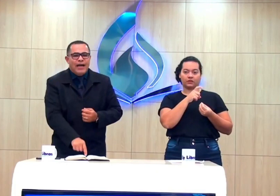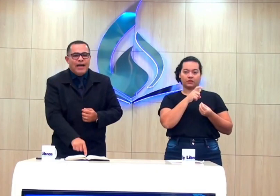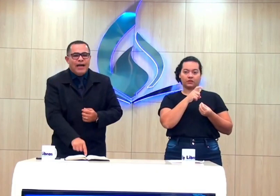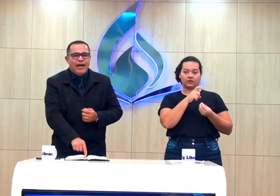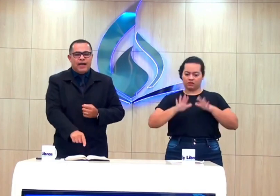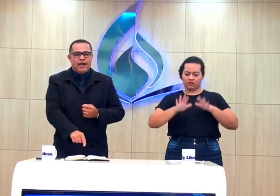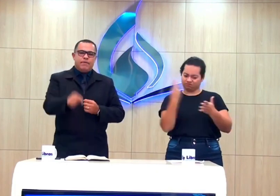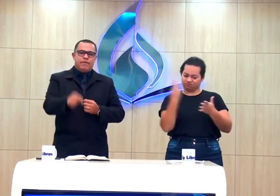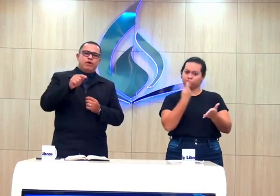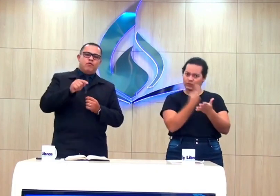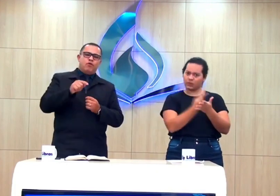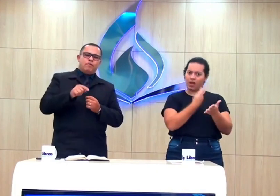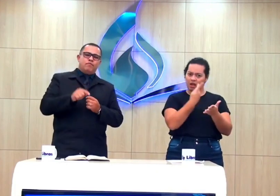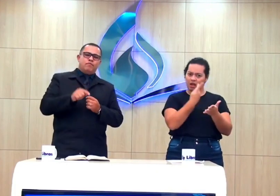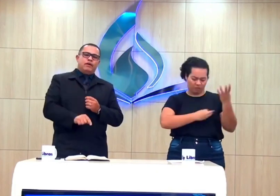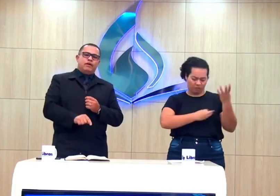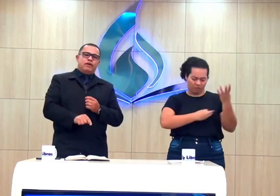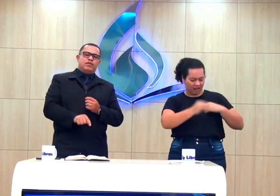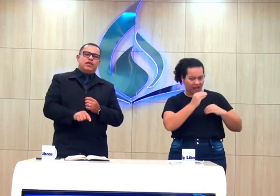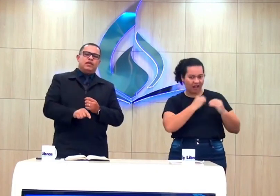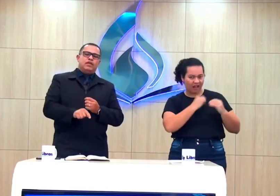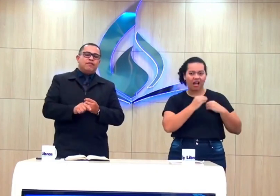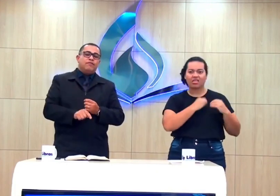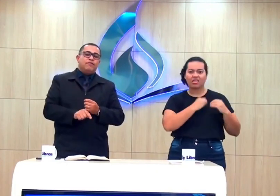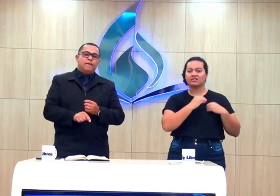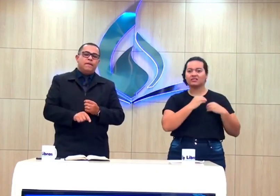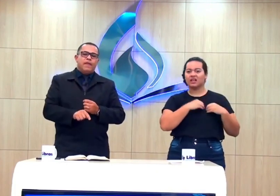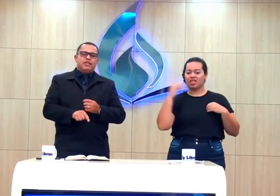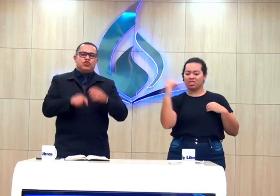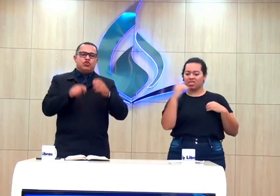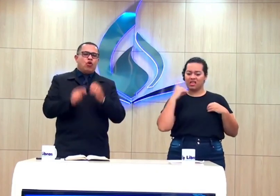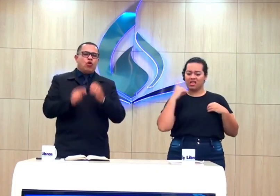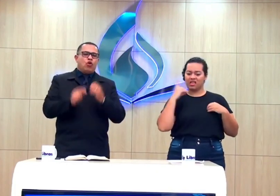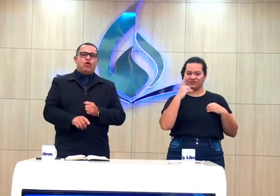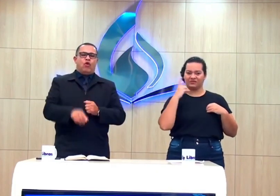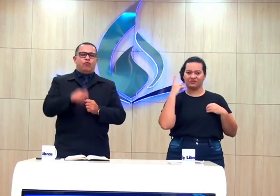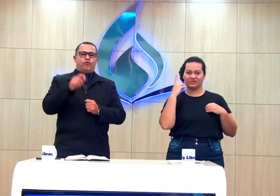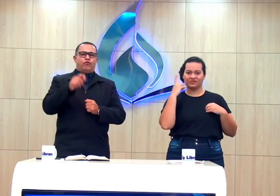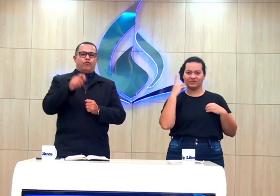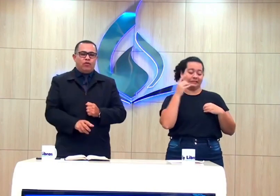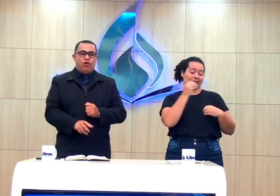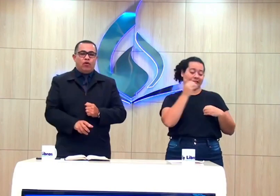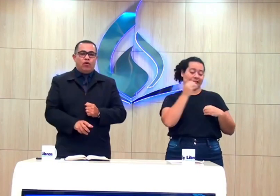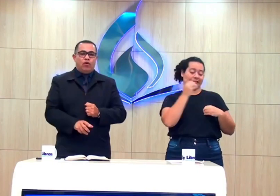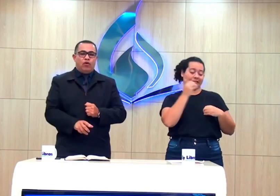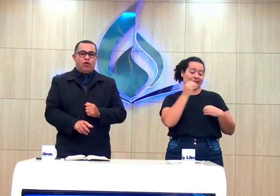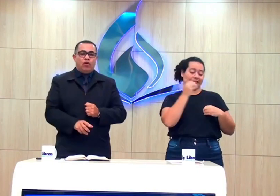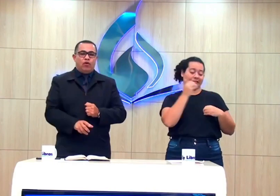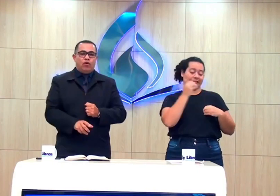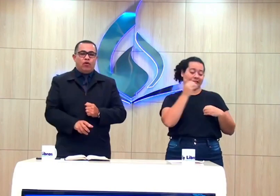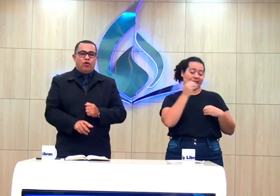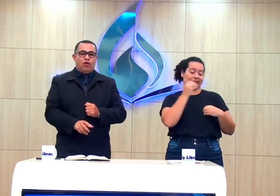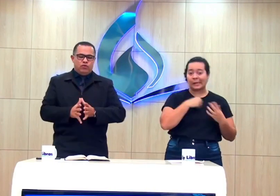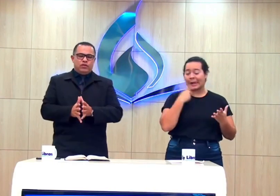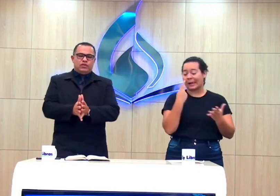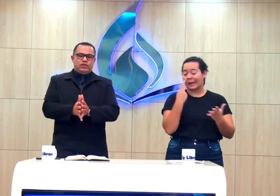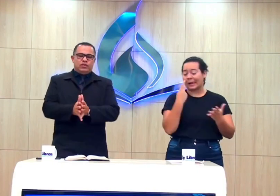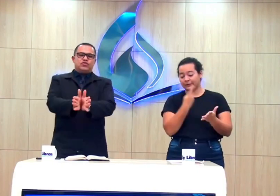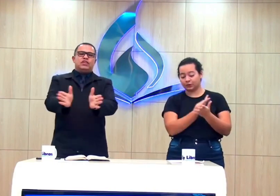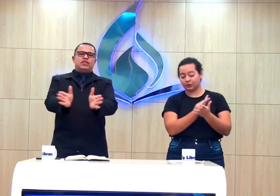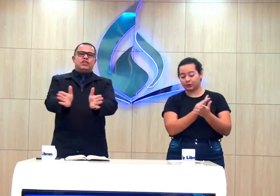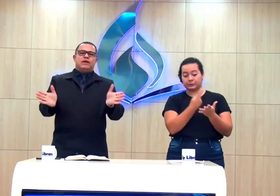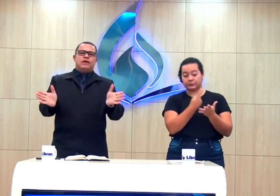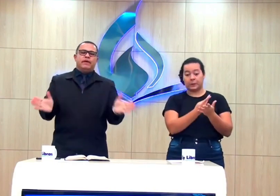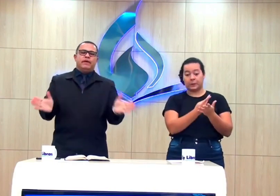falha, até mesmo em momentos em que Davi escorregou, falhou, saiu